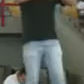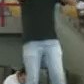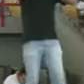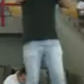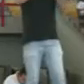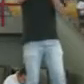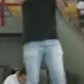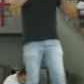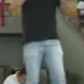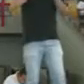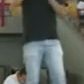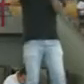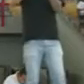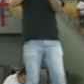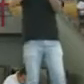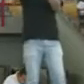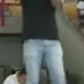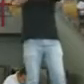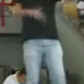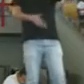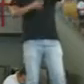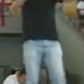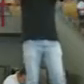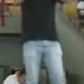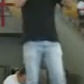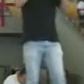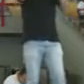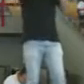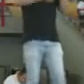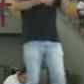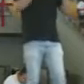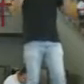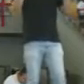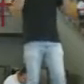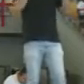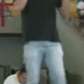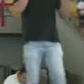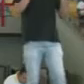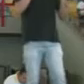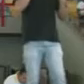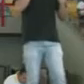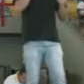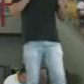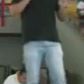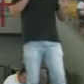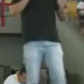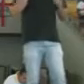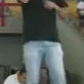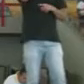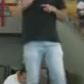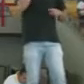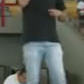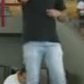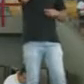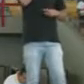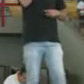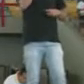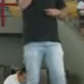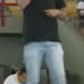primeiro contato com o corretor. E essa redação é um jogo. Eu tenho ali 1 hora,